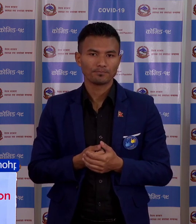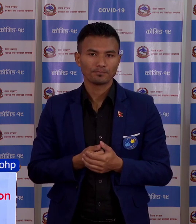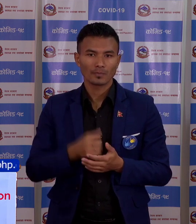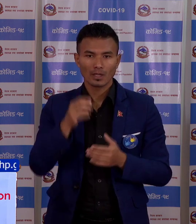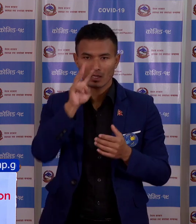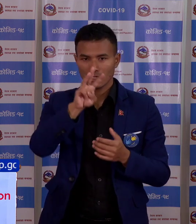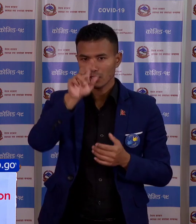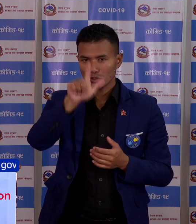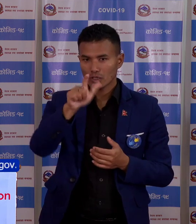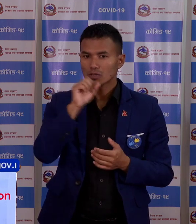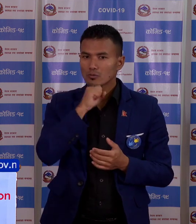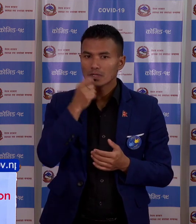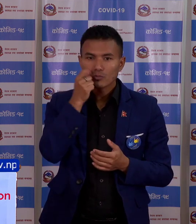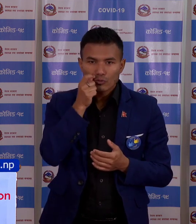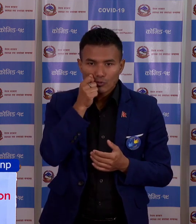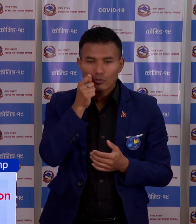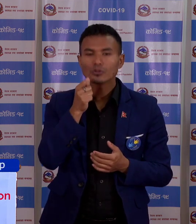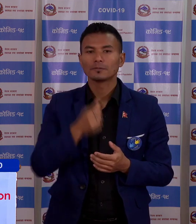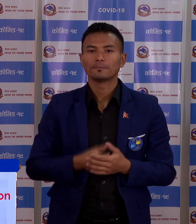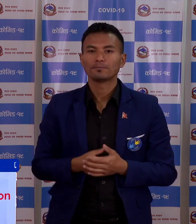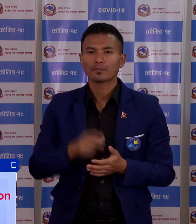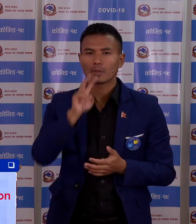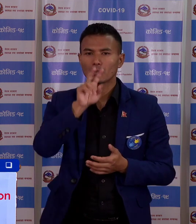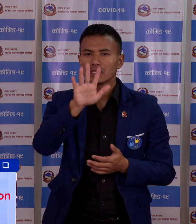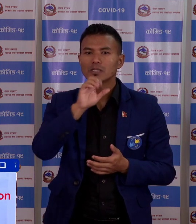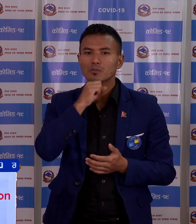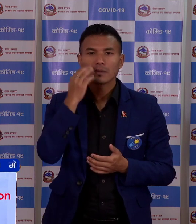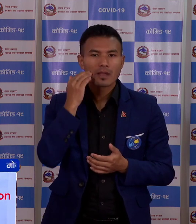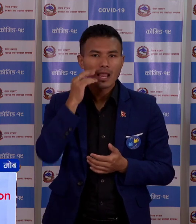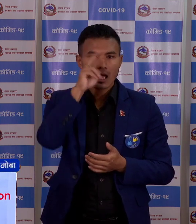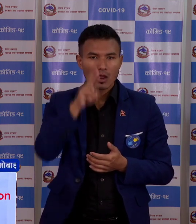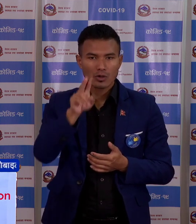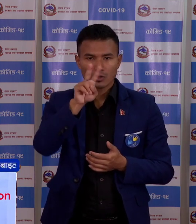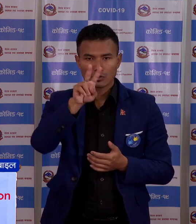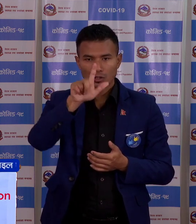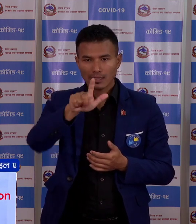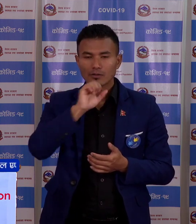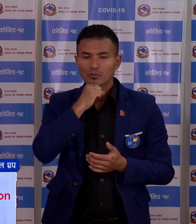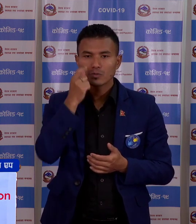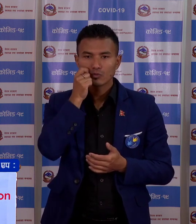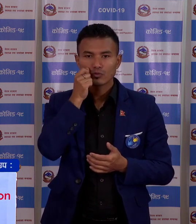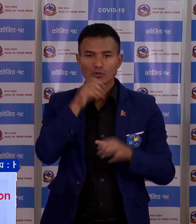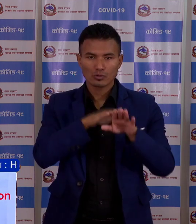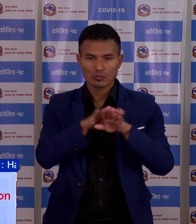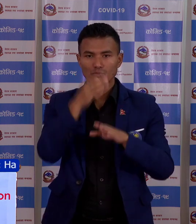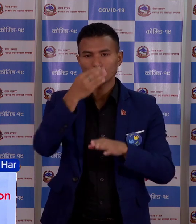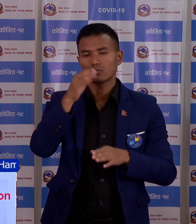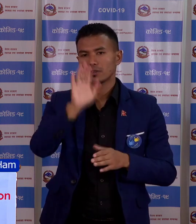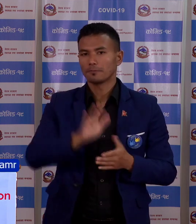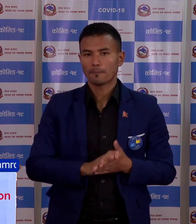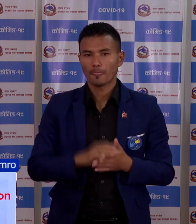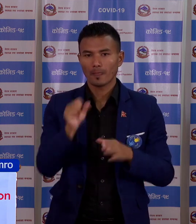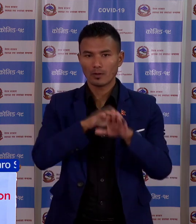31 बर्षे पुरूस, 25 बर्षे मिला र 27 बर्षे पुरूस अरू उन्चा